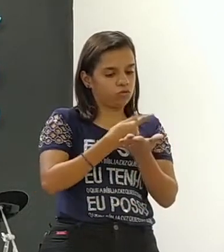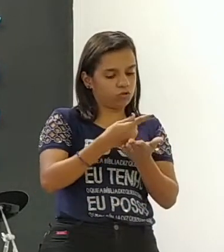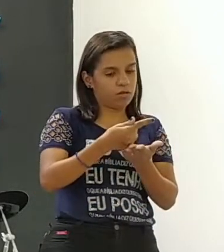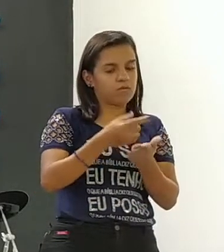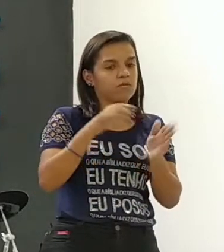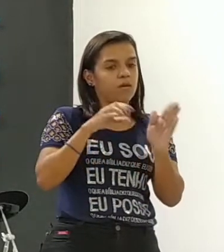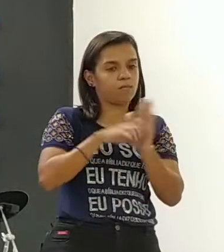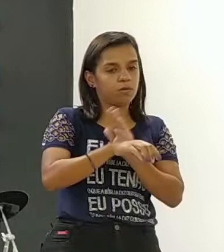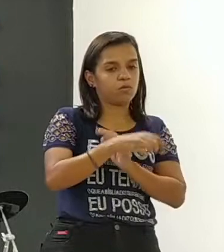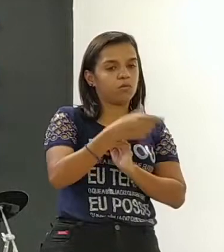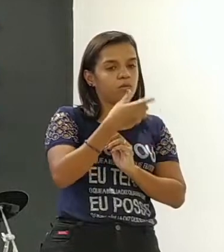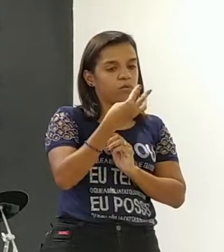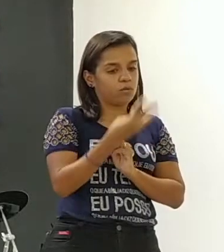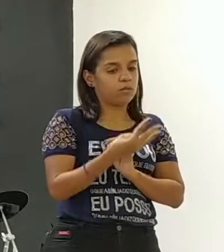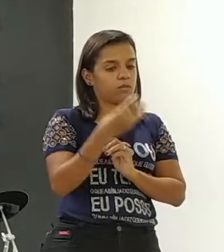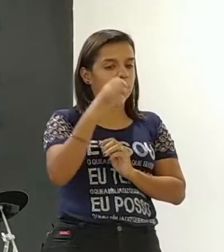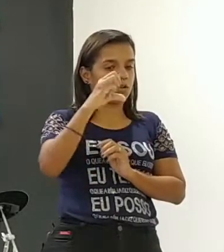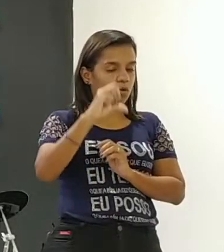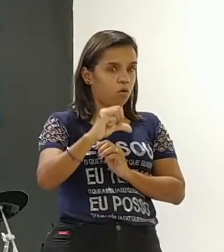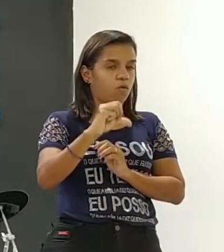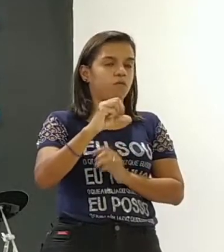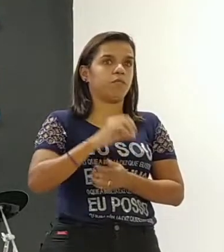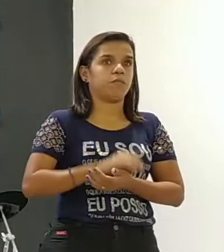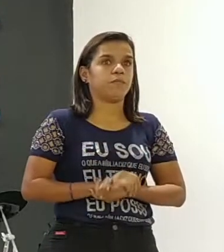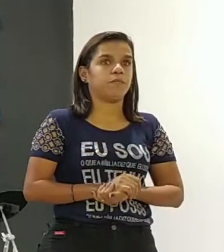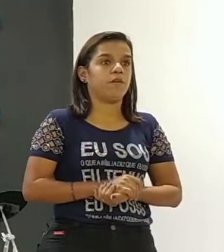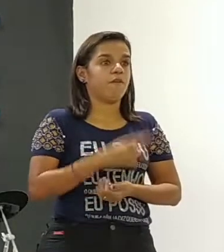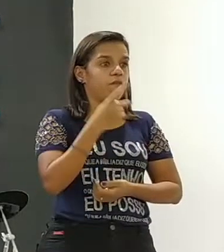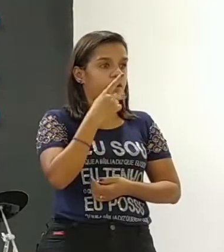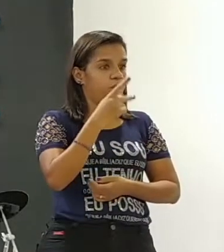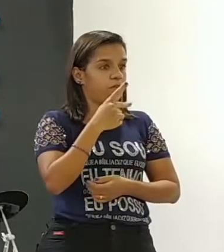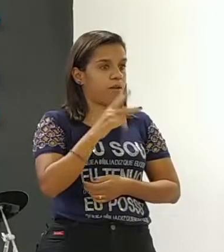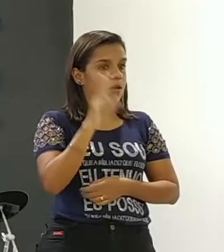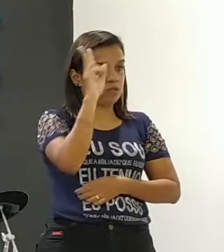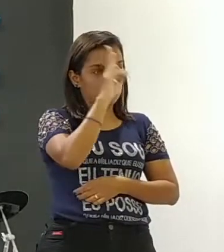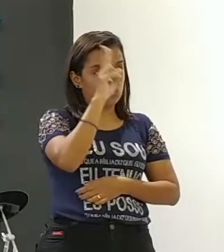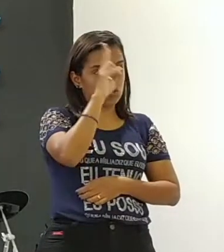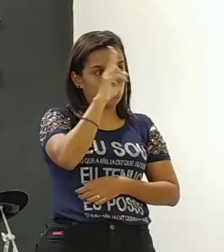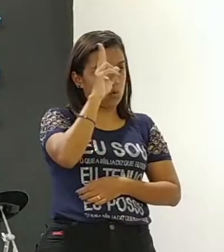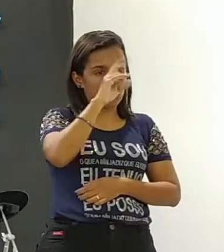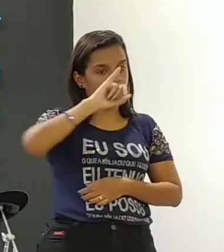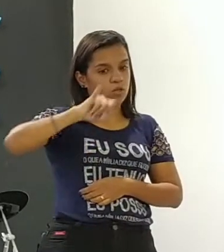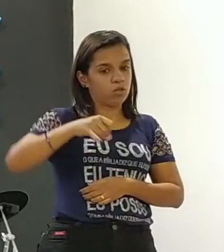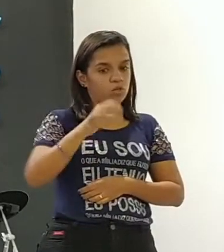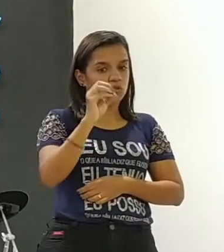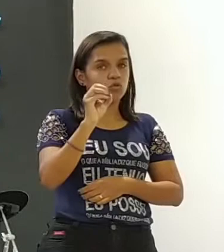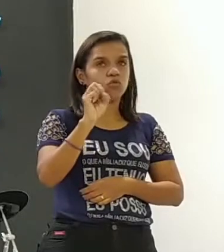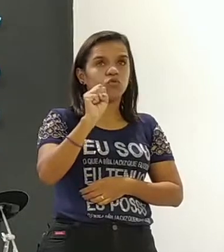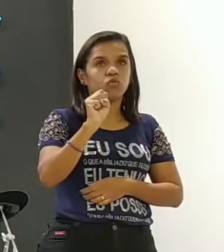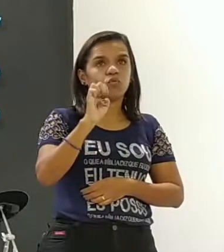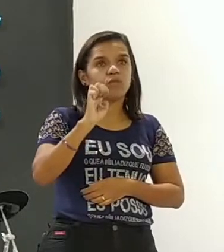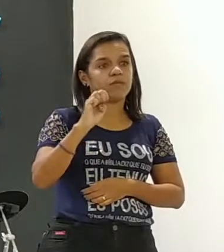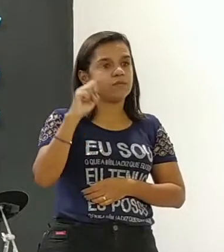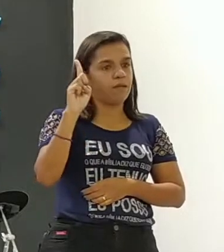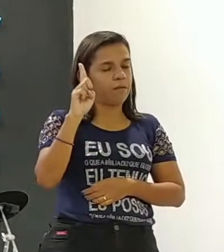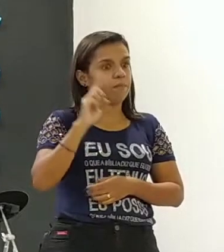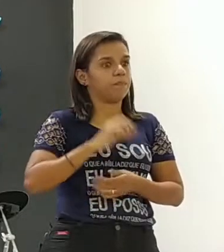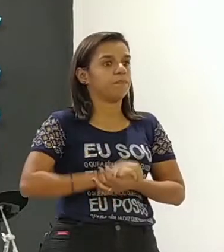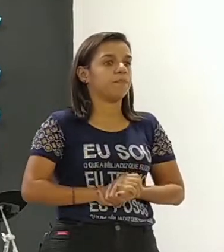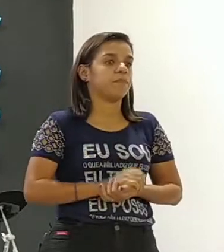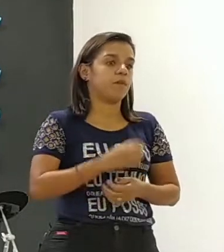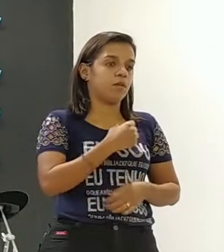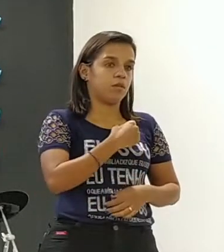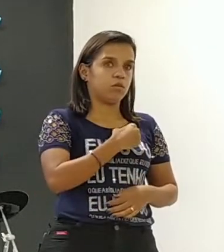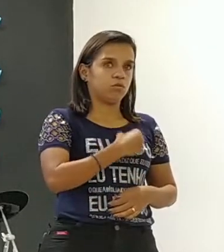a Bíblia vai dizer a história de um homem, José. Eu gosto da história dele quando a palavra de